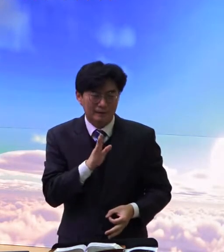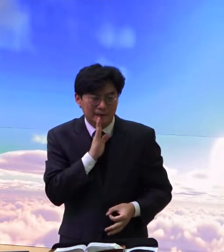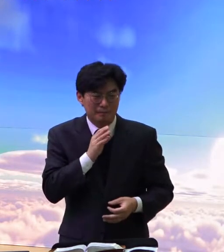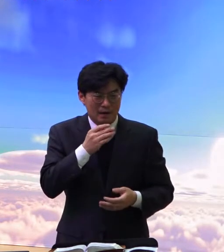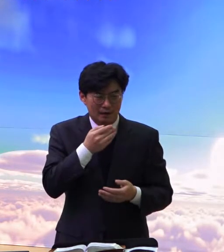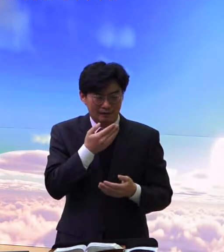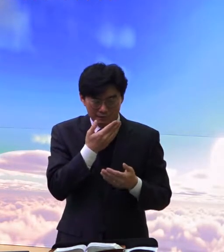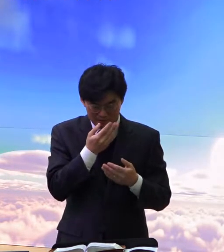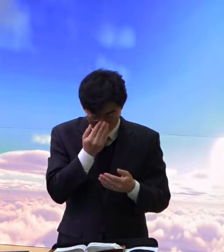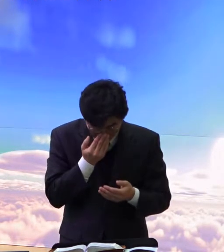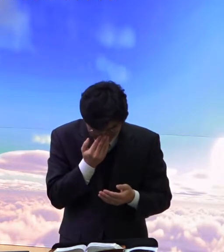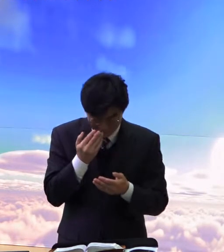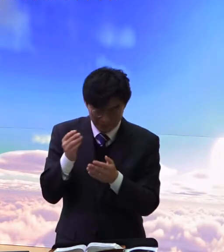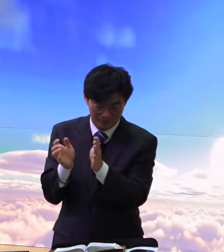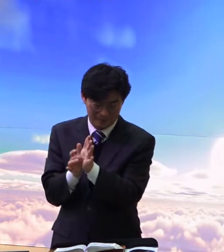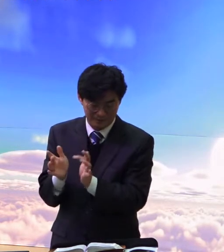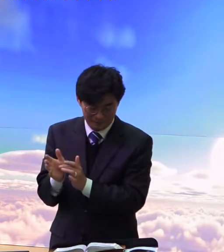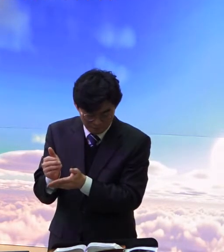예수님은 누구입니까?